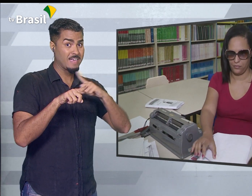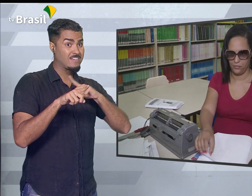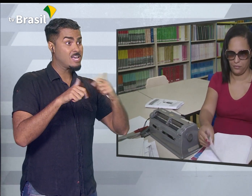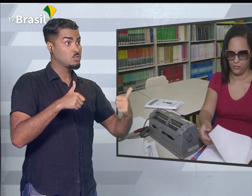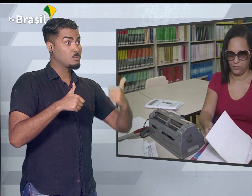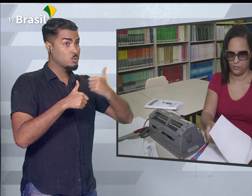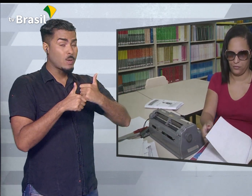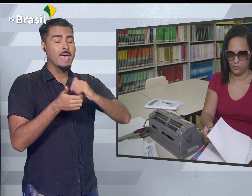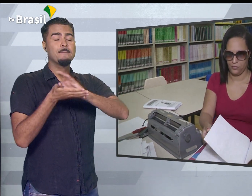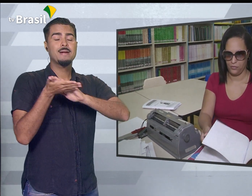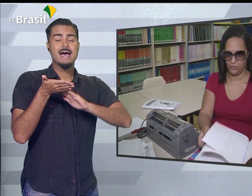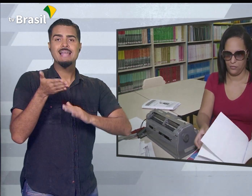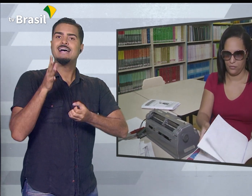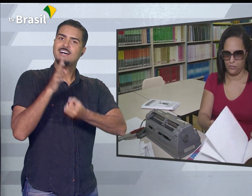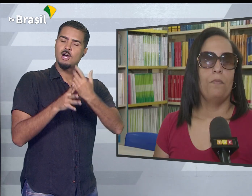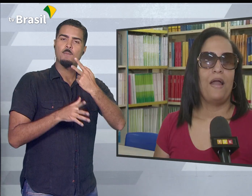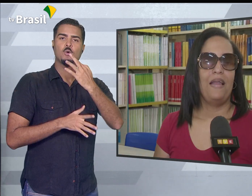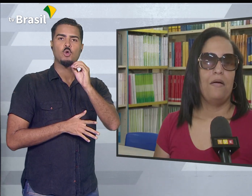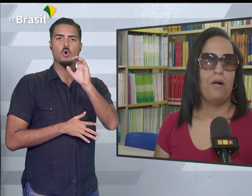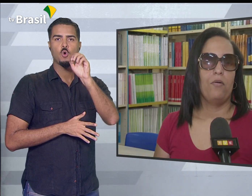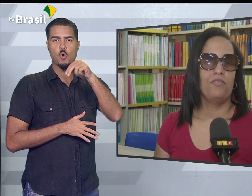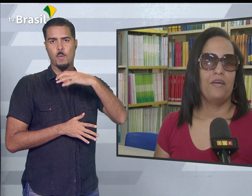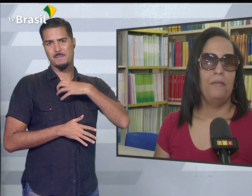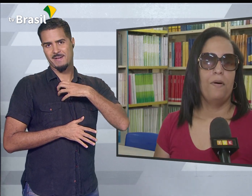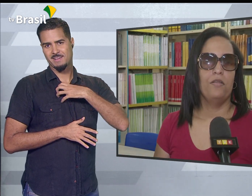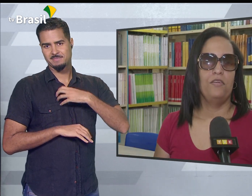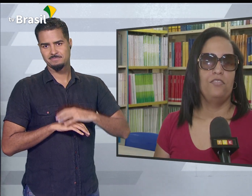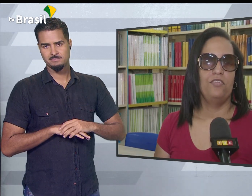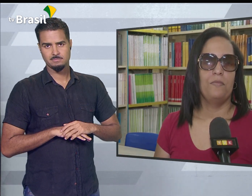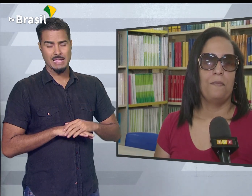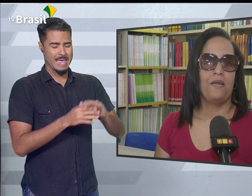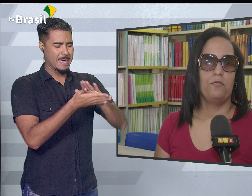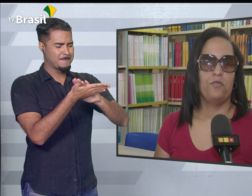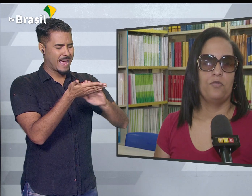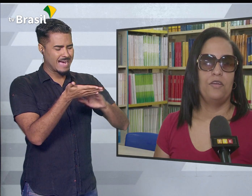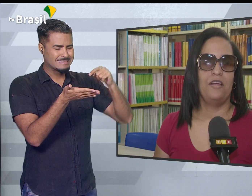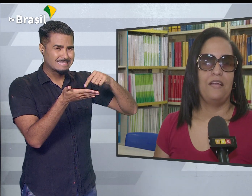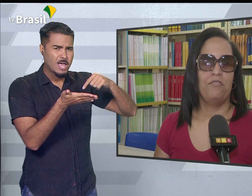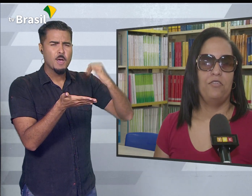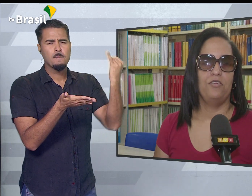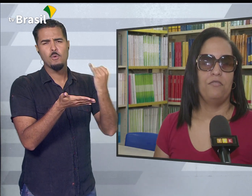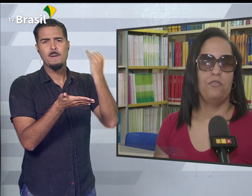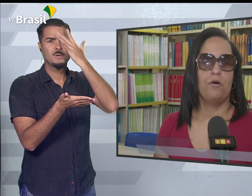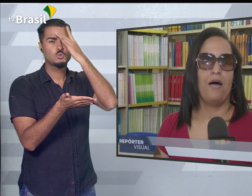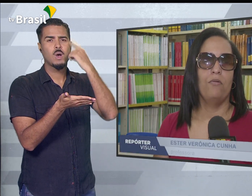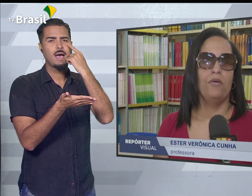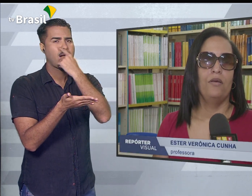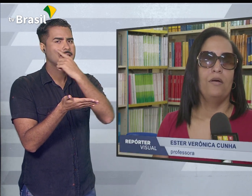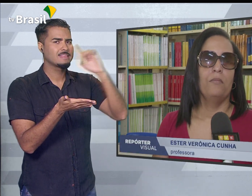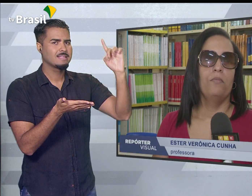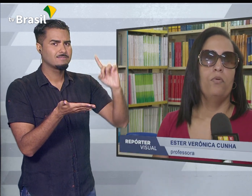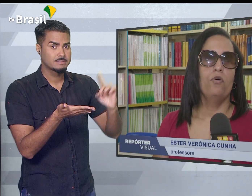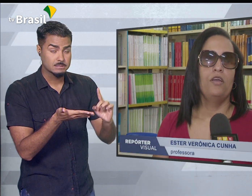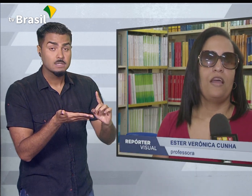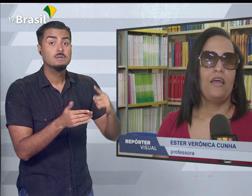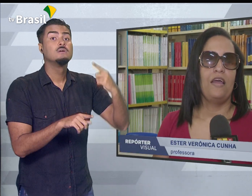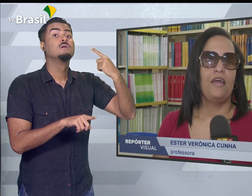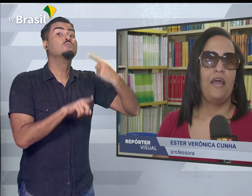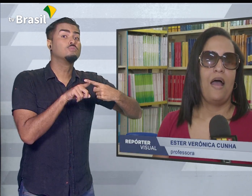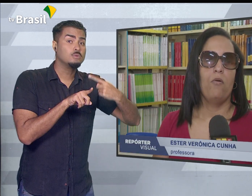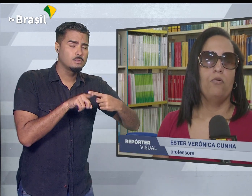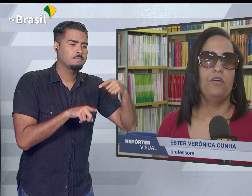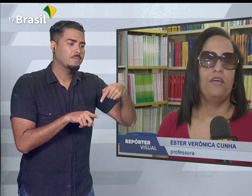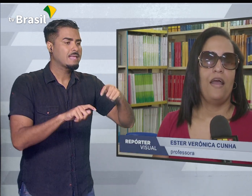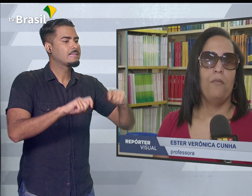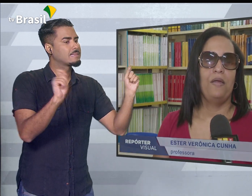braille lançada pelo Procon Bahia. O braille é uma coisa importantíssima para as pessoas que têm deficiência visual, porque